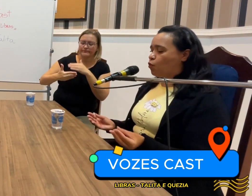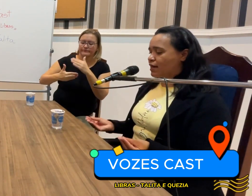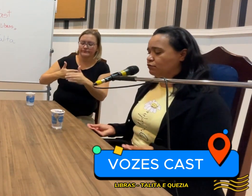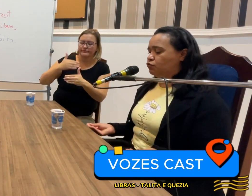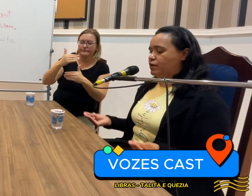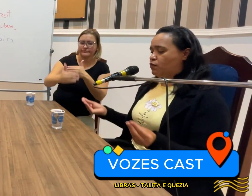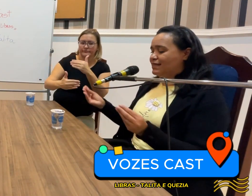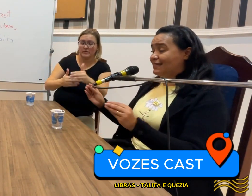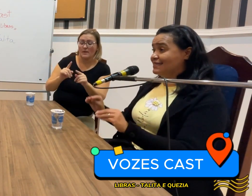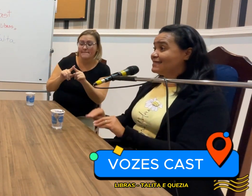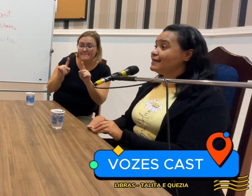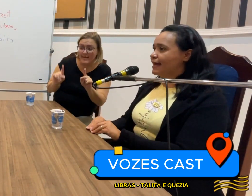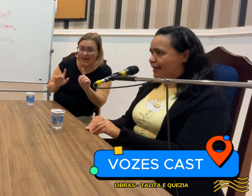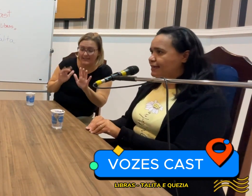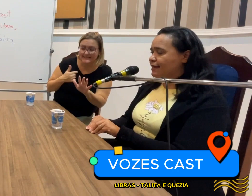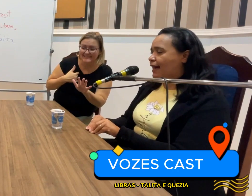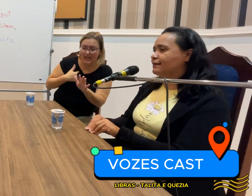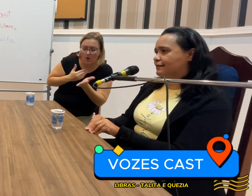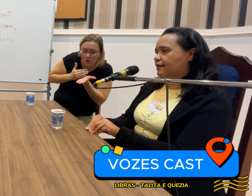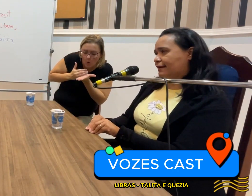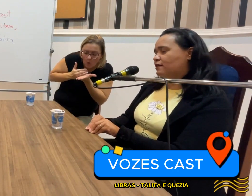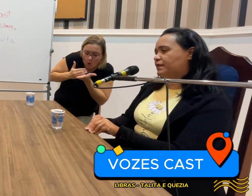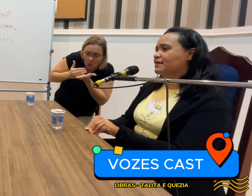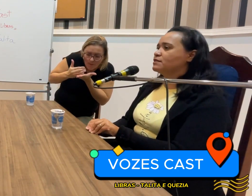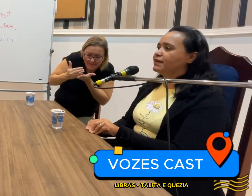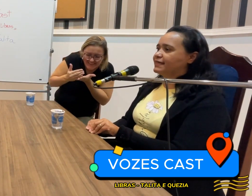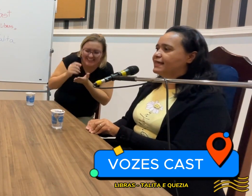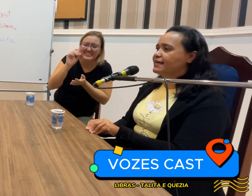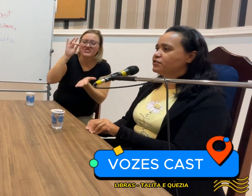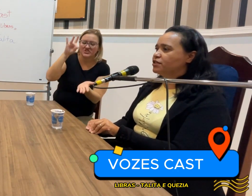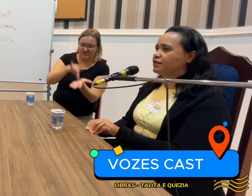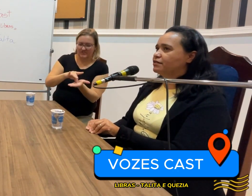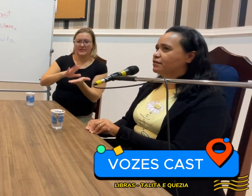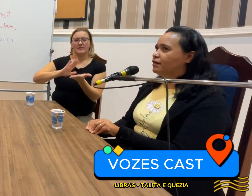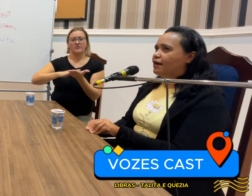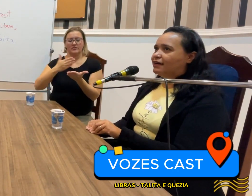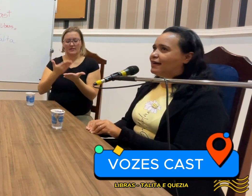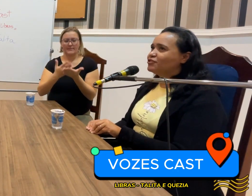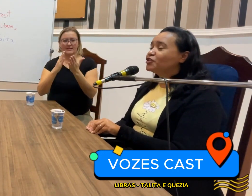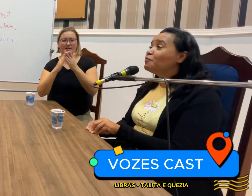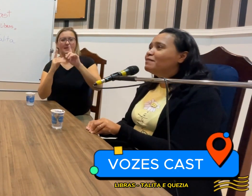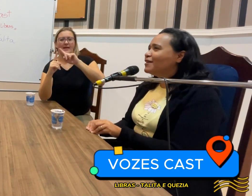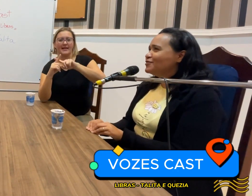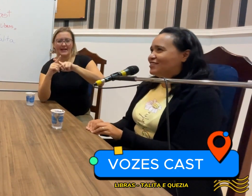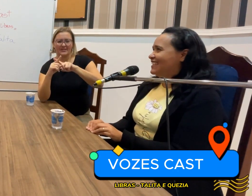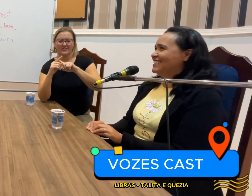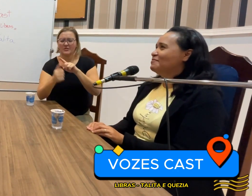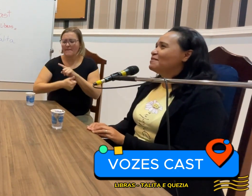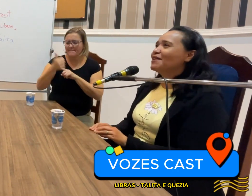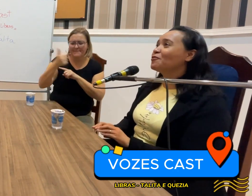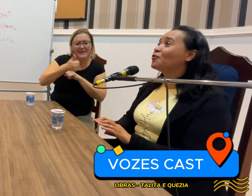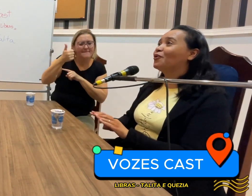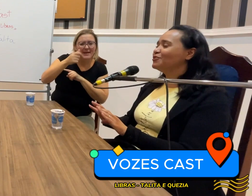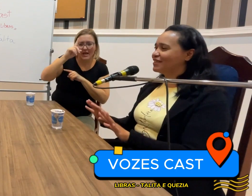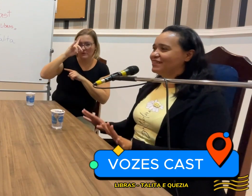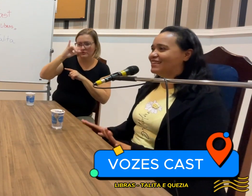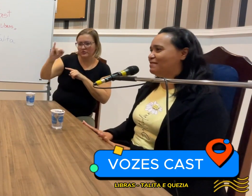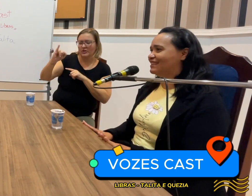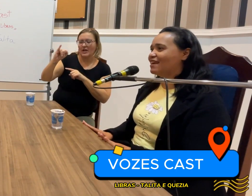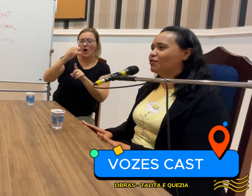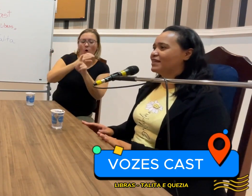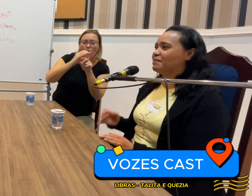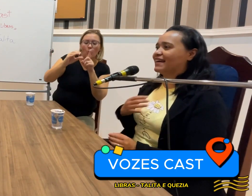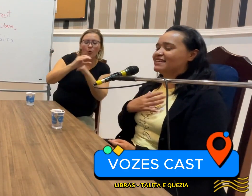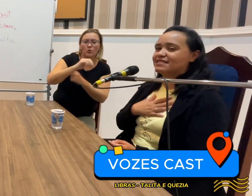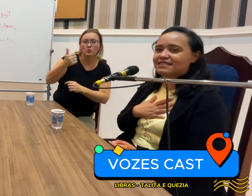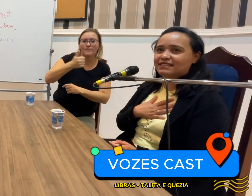Mas quando eu iniciei a interpretação na igreja, acho que no primeiro dia, no primeiro culto que eu